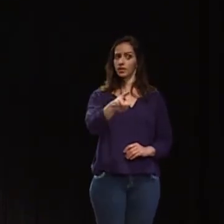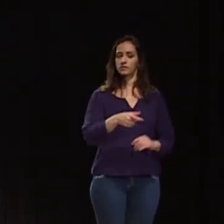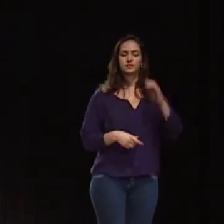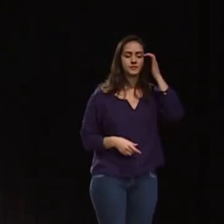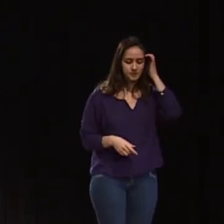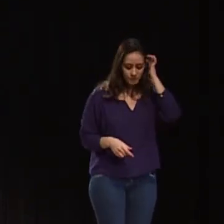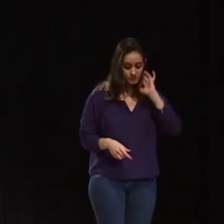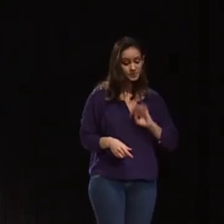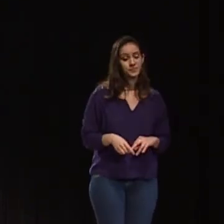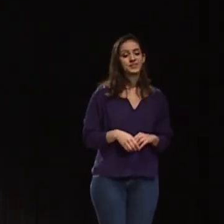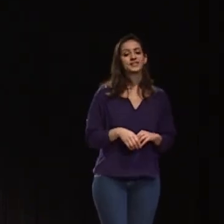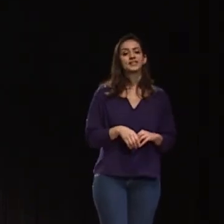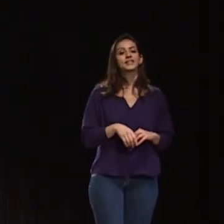Isso é interessante também.